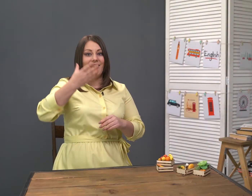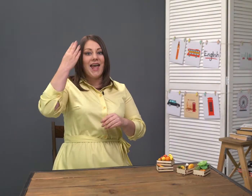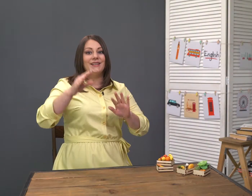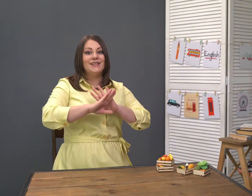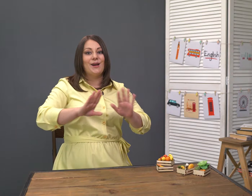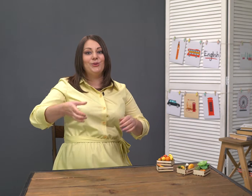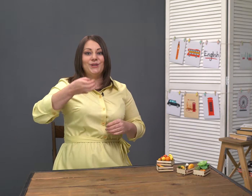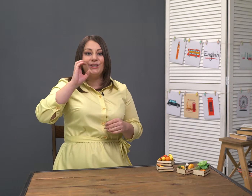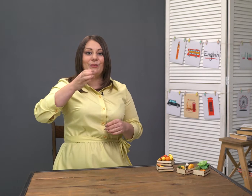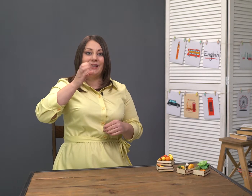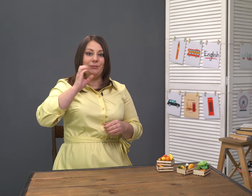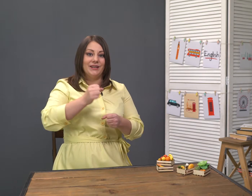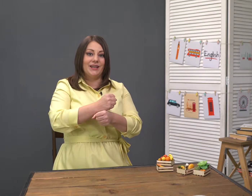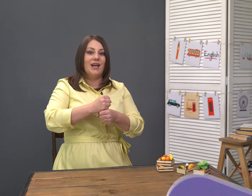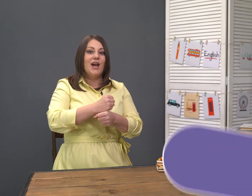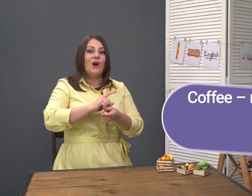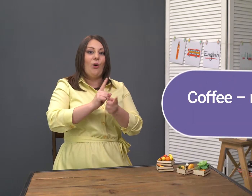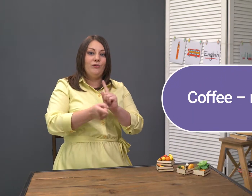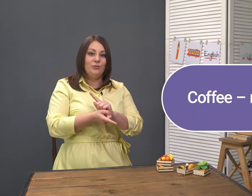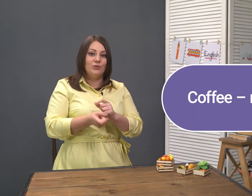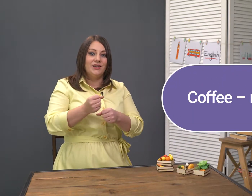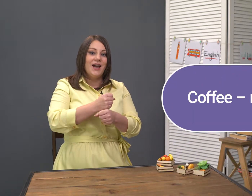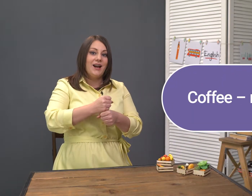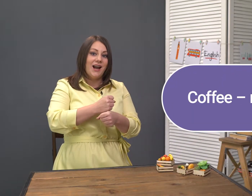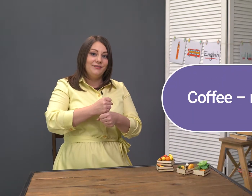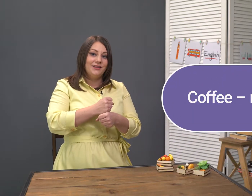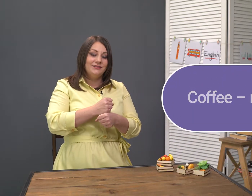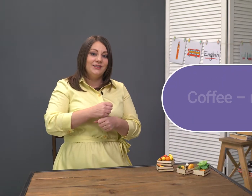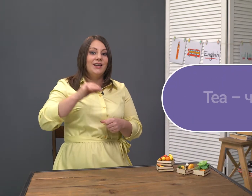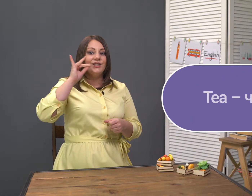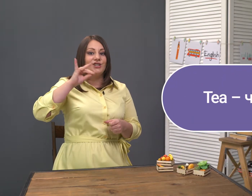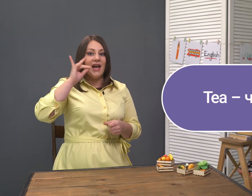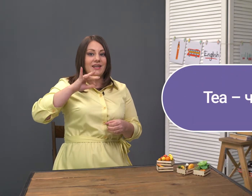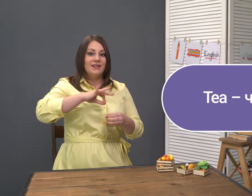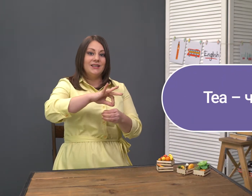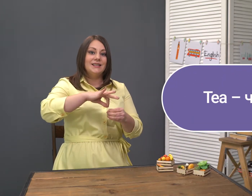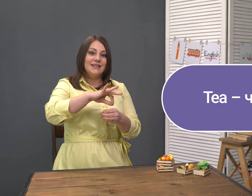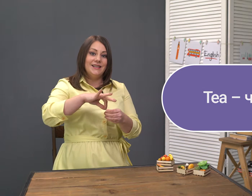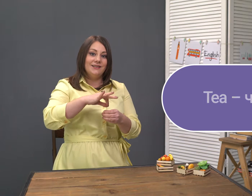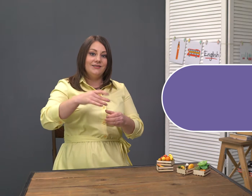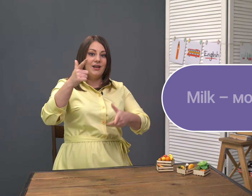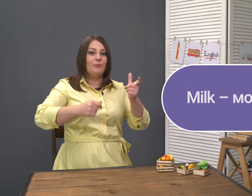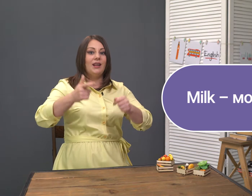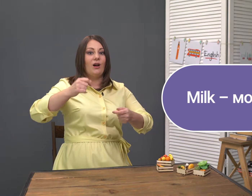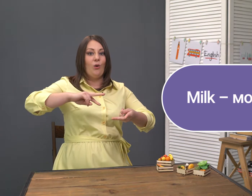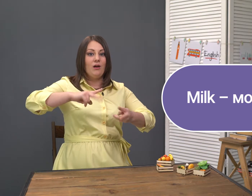Не забудем и про напитки. Кофе будет coffee. Чай. Чай. Ти. Молоко.